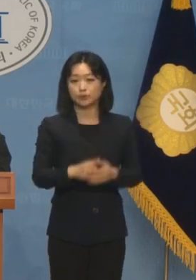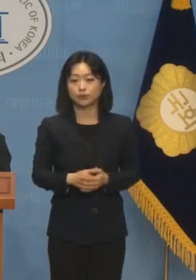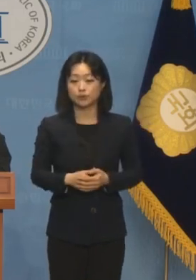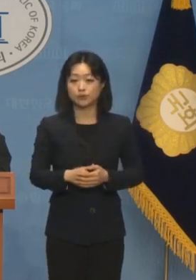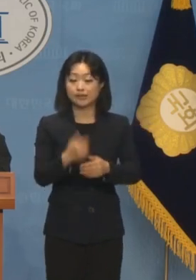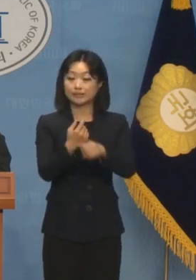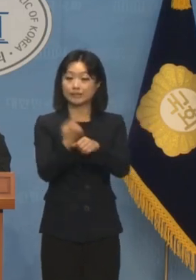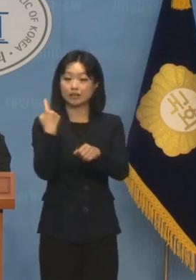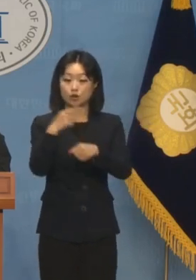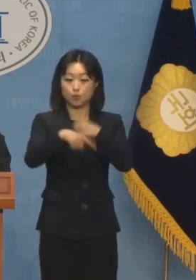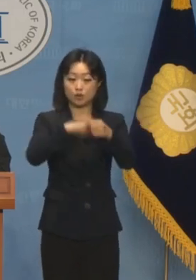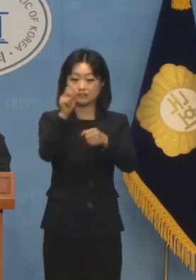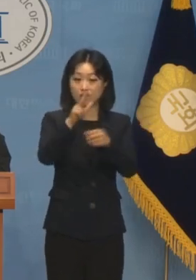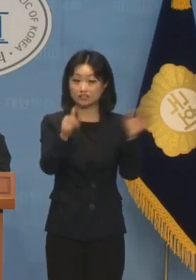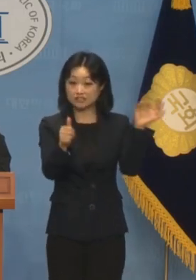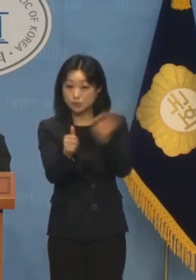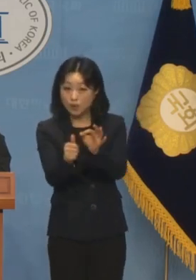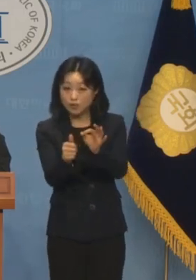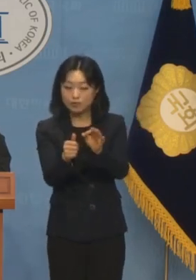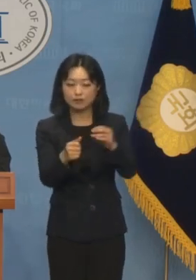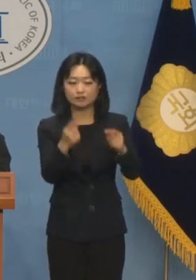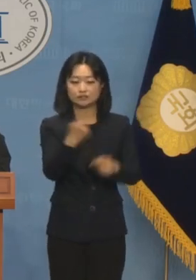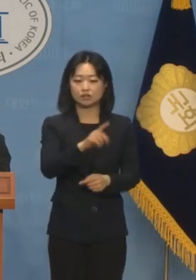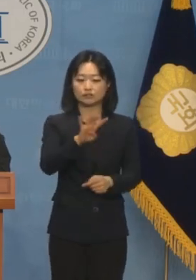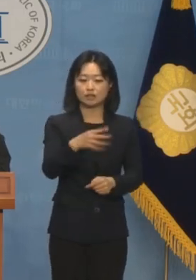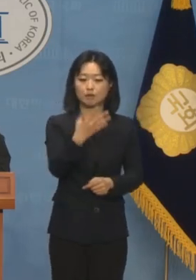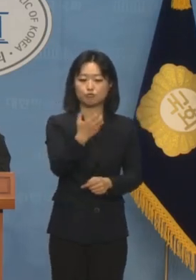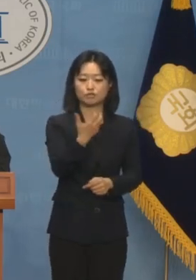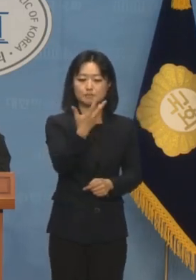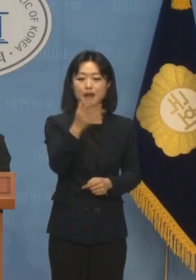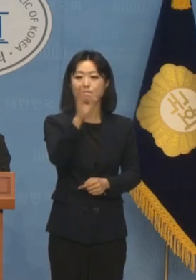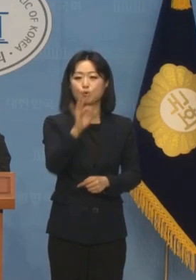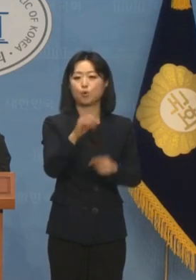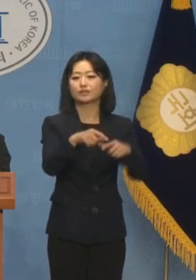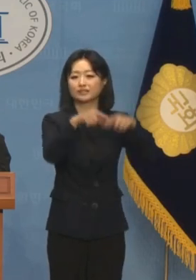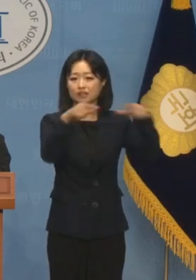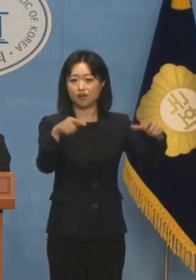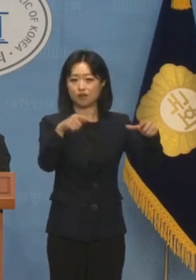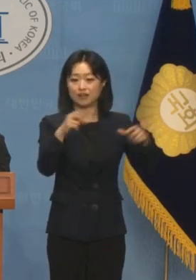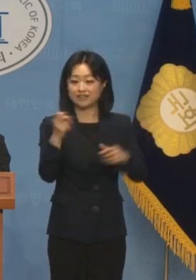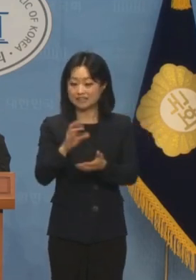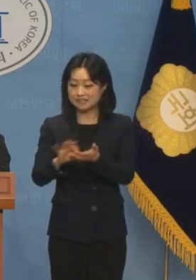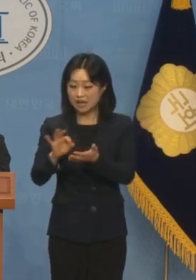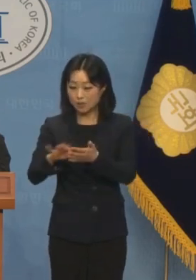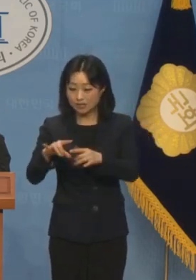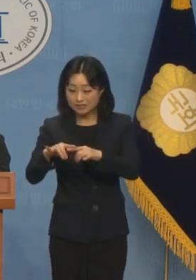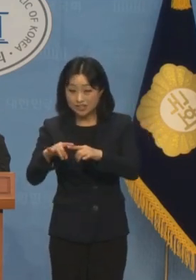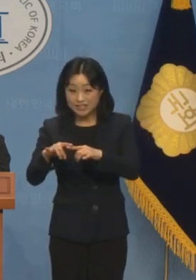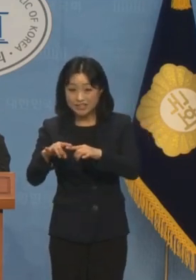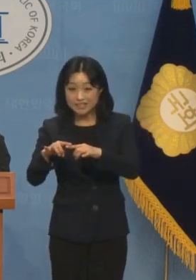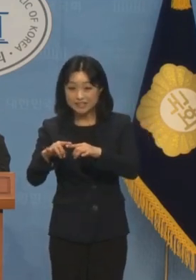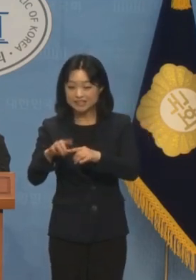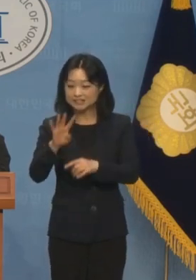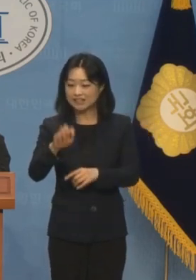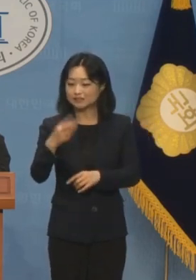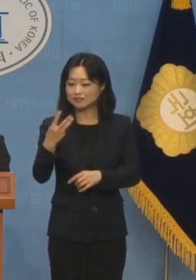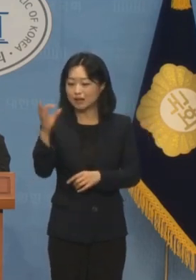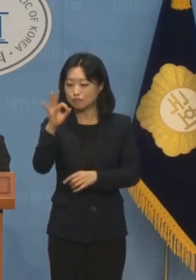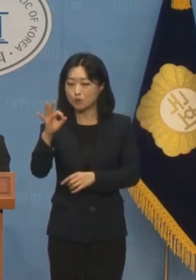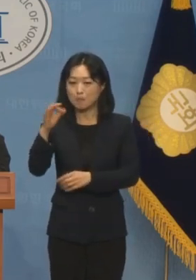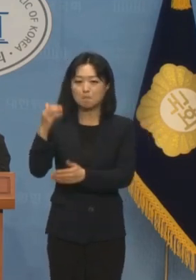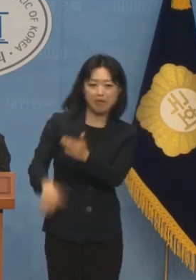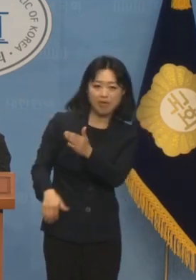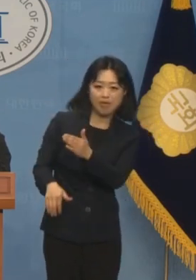지난해 원전 지원 예산은 1,498%가 늘고 재생에너지는 43% 삭감하기도